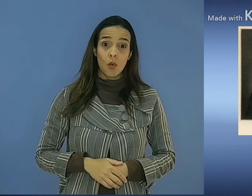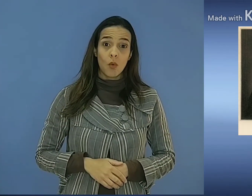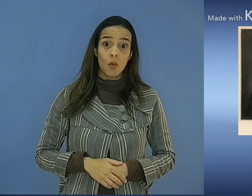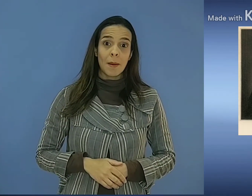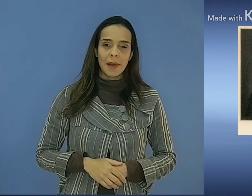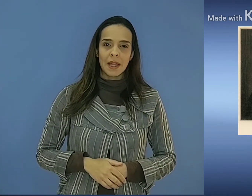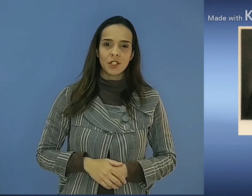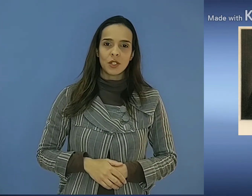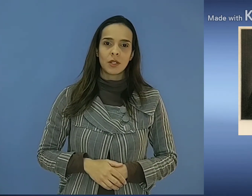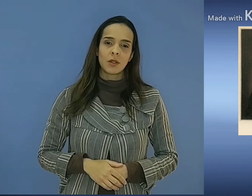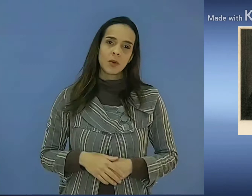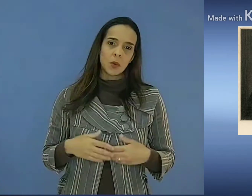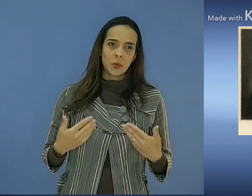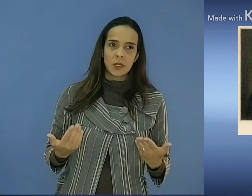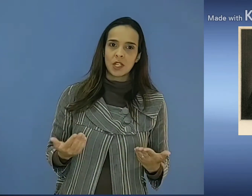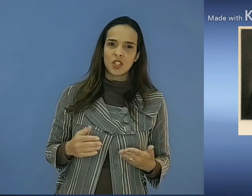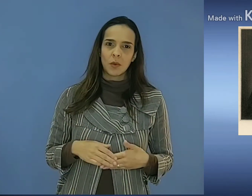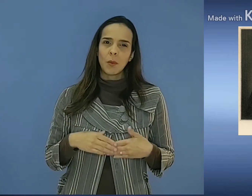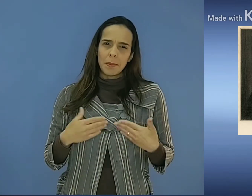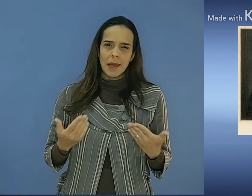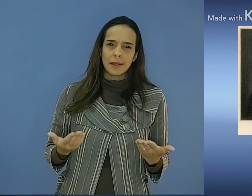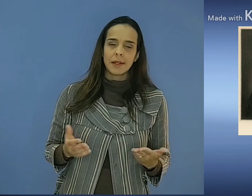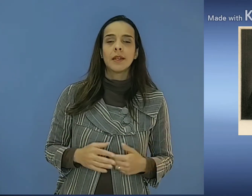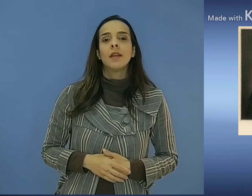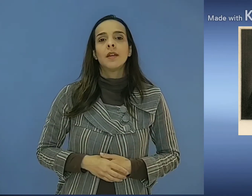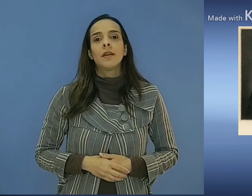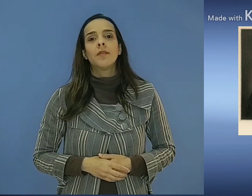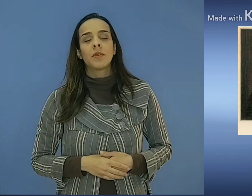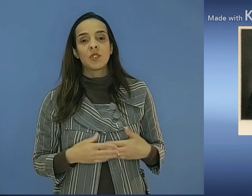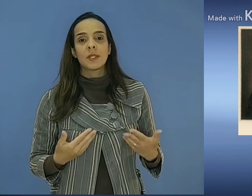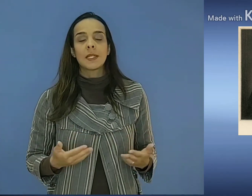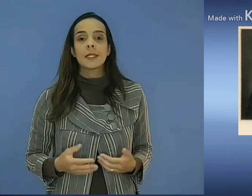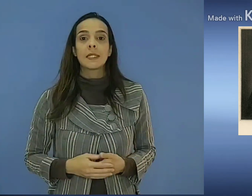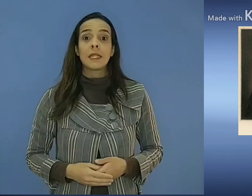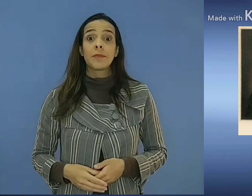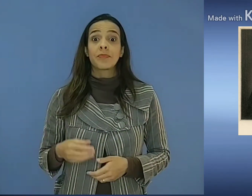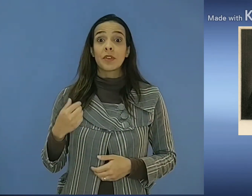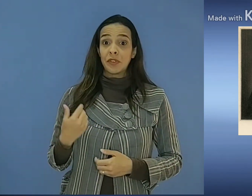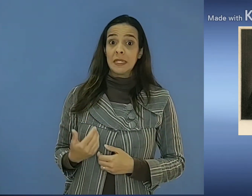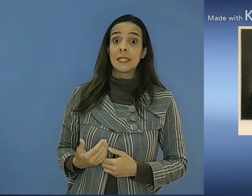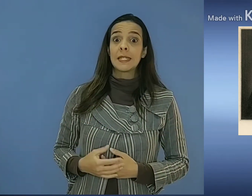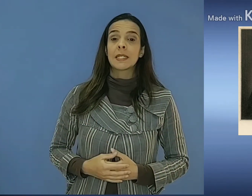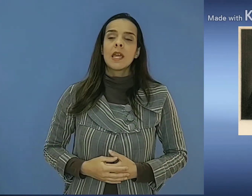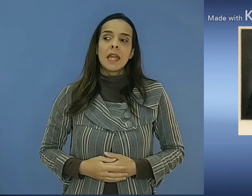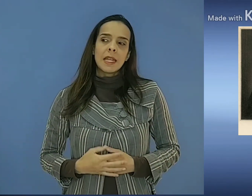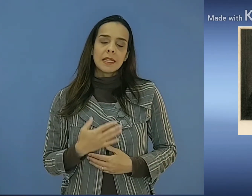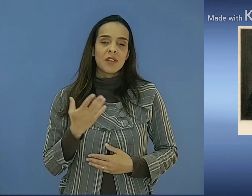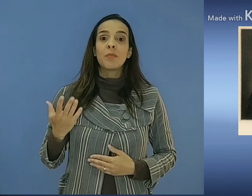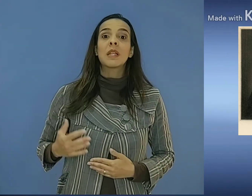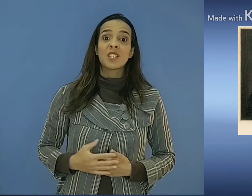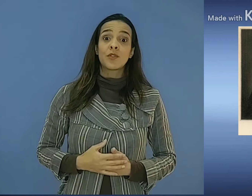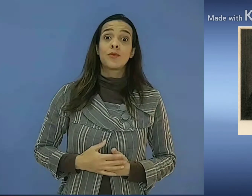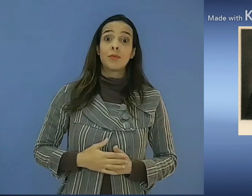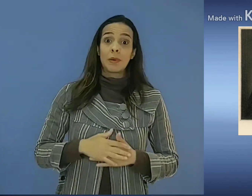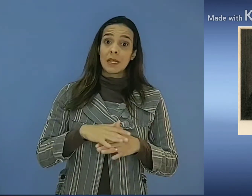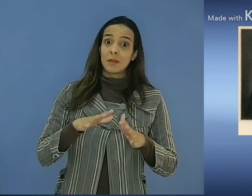França, um abade, ou seja, um padre, vamos dizer assim, francês, ele